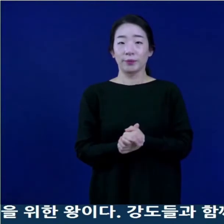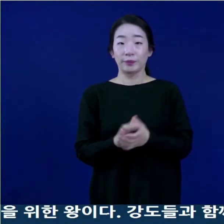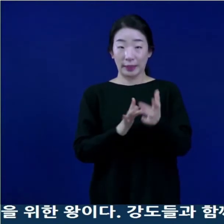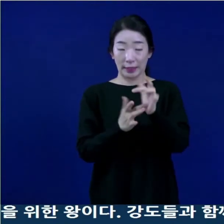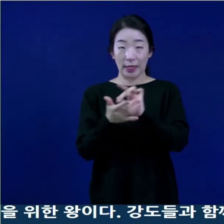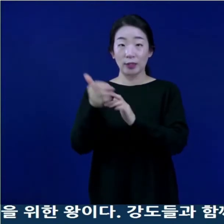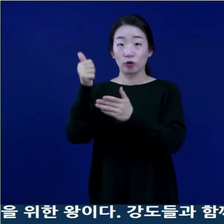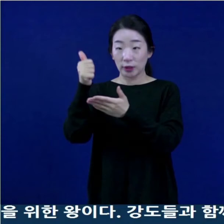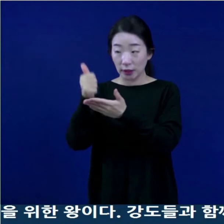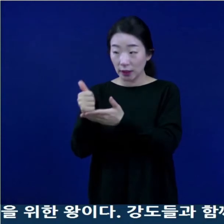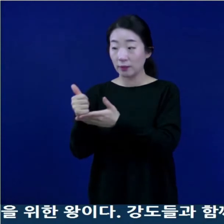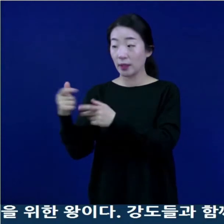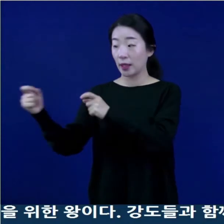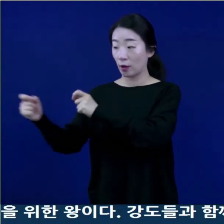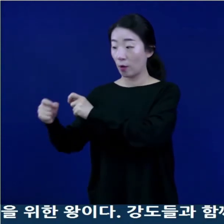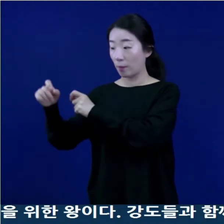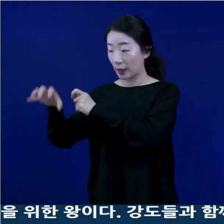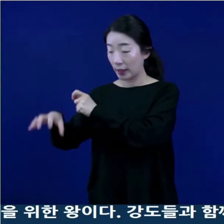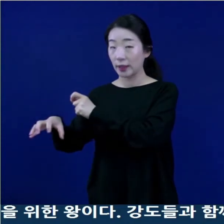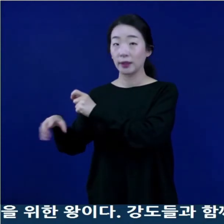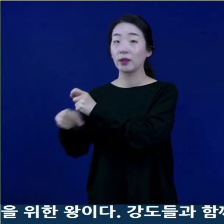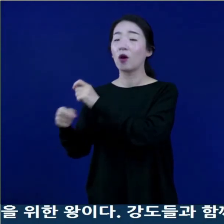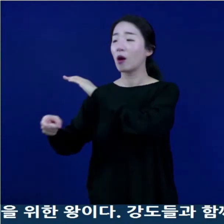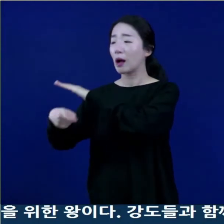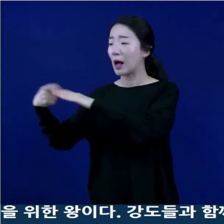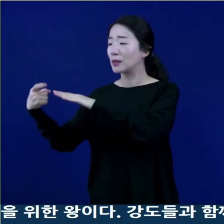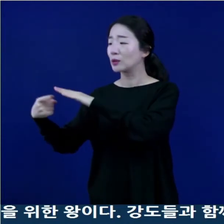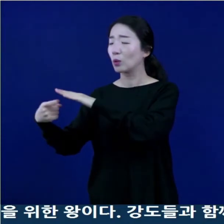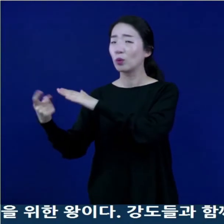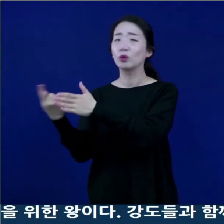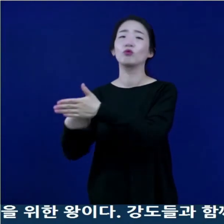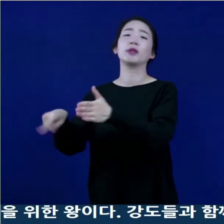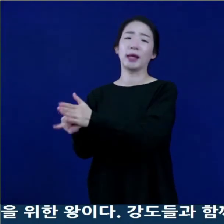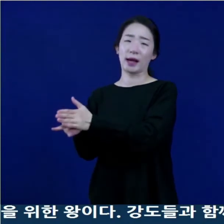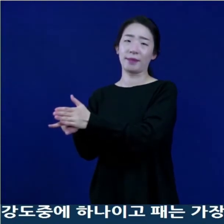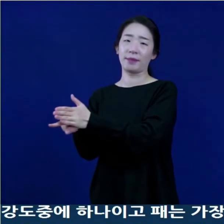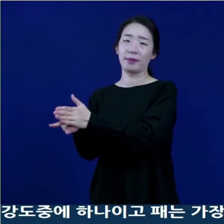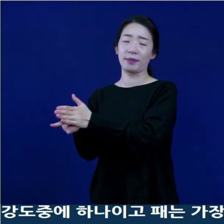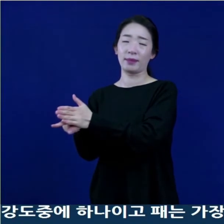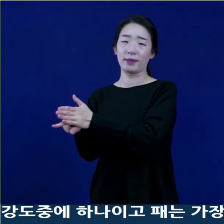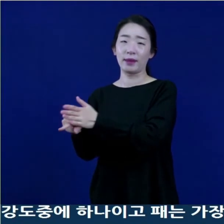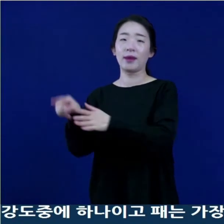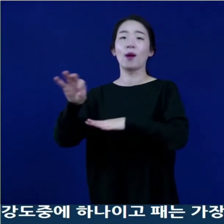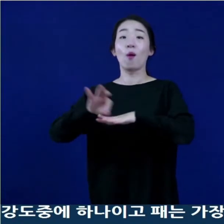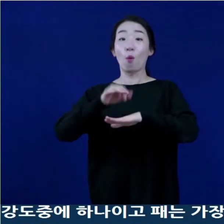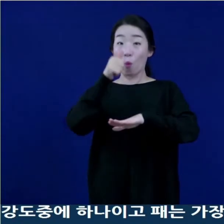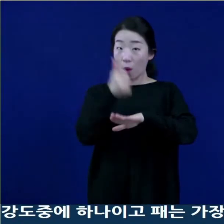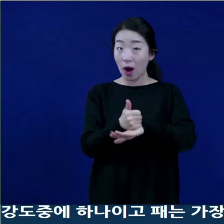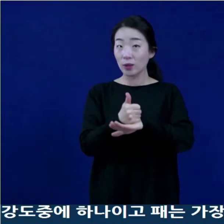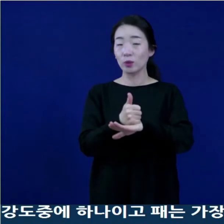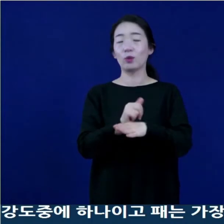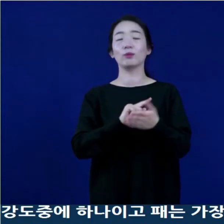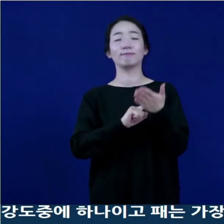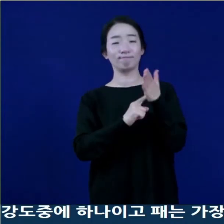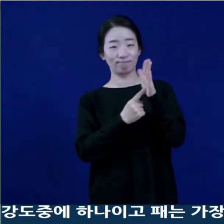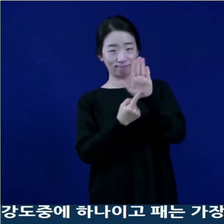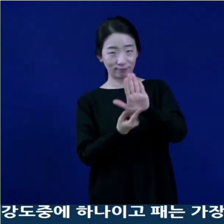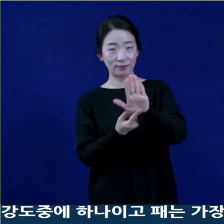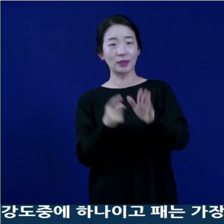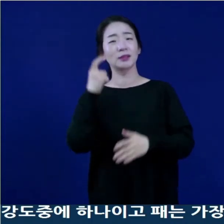예수님 옆에 있었던 그 강도들을 위한 왕, 이런 모습으로 나타난 겁니다.